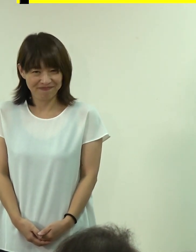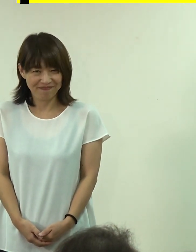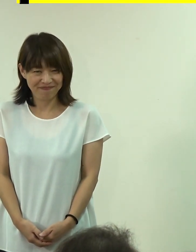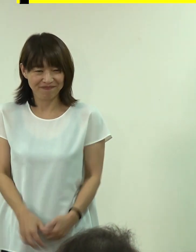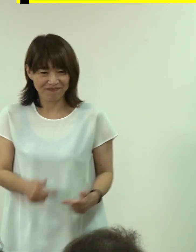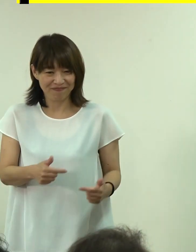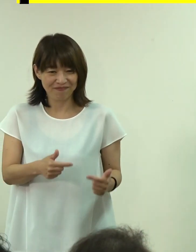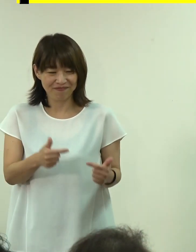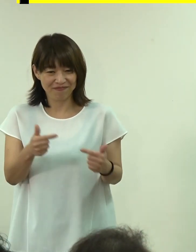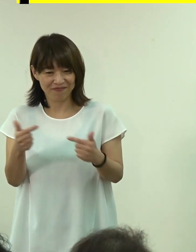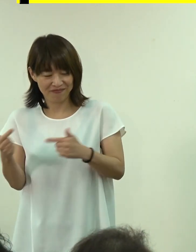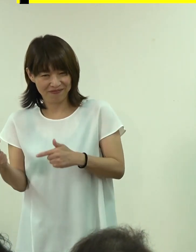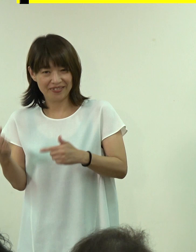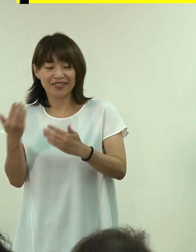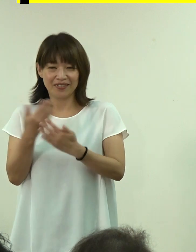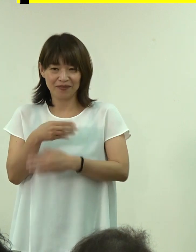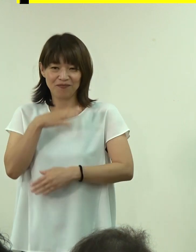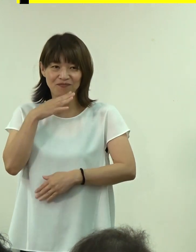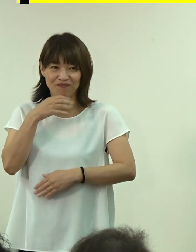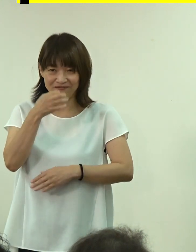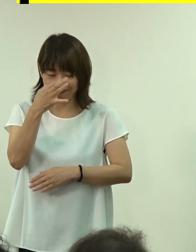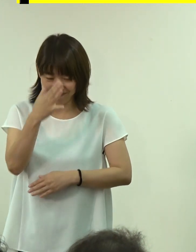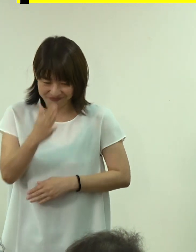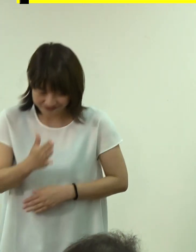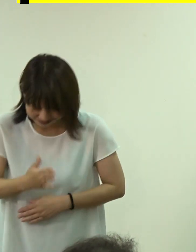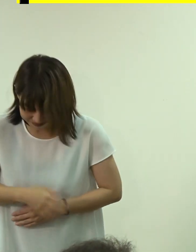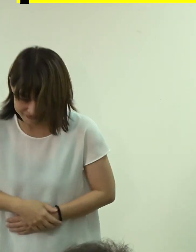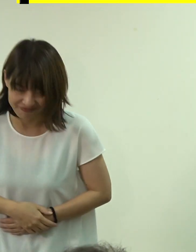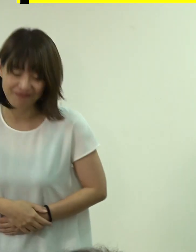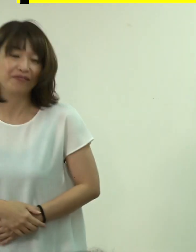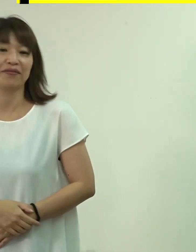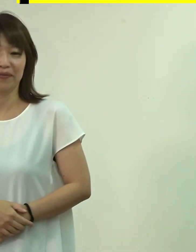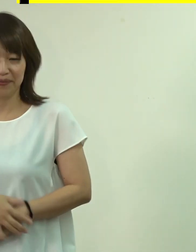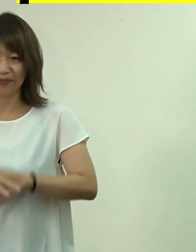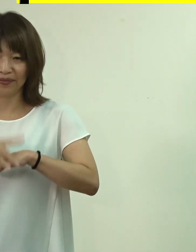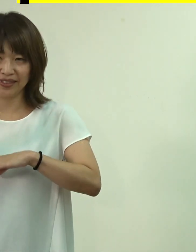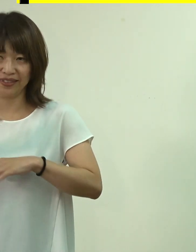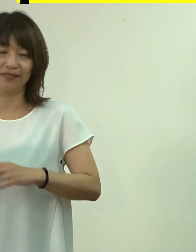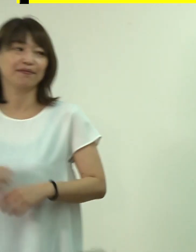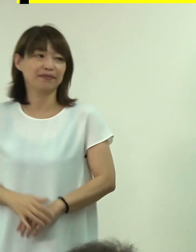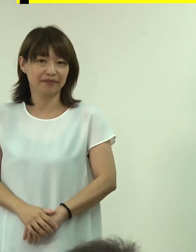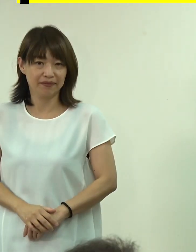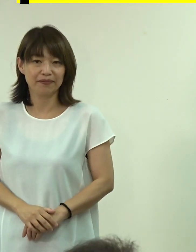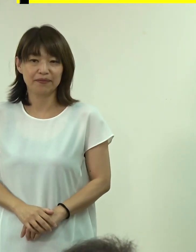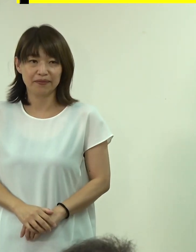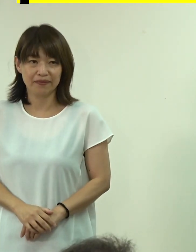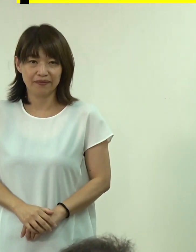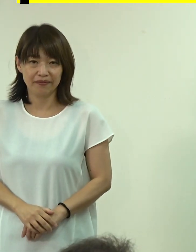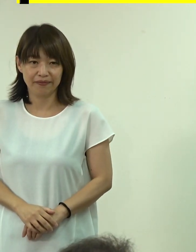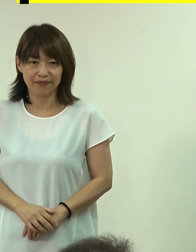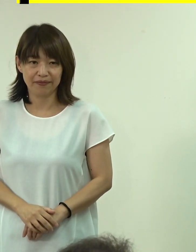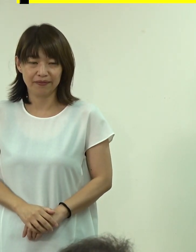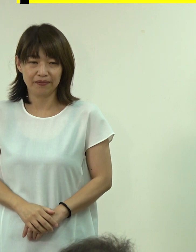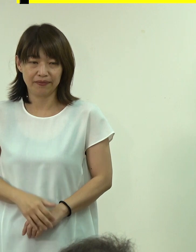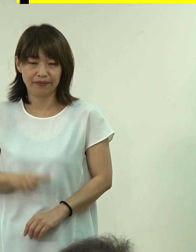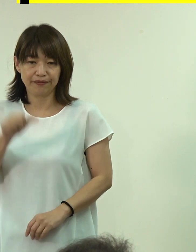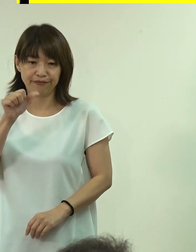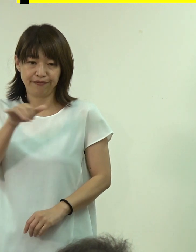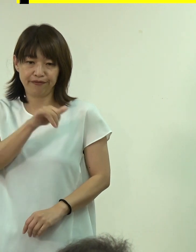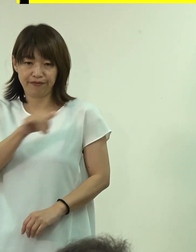遅くなって本当に s いませんでしたあのーまずはじめに安倍元総理